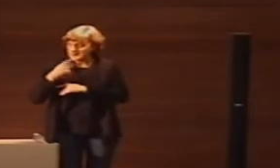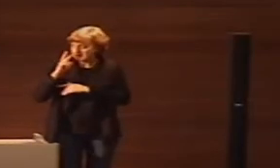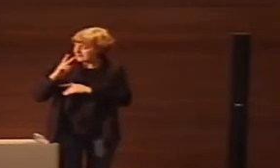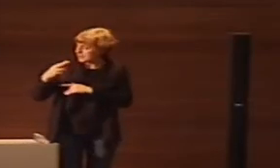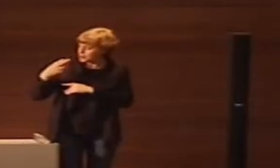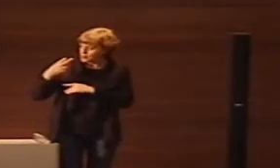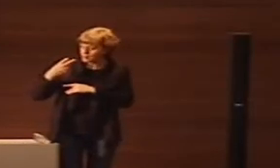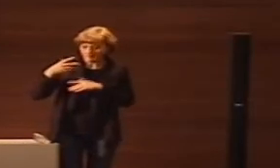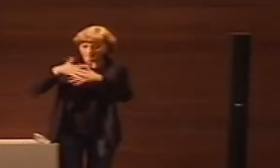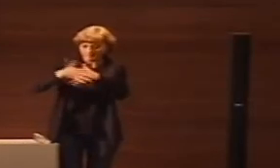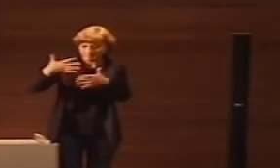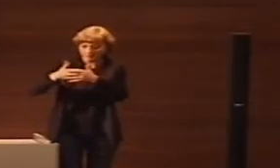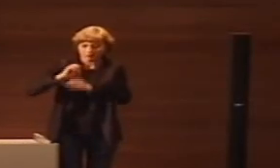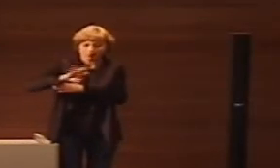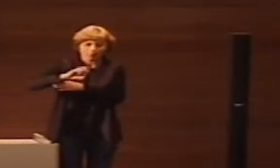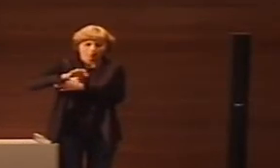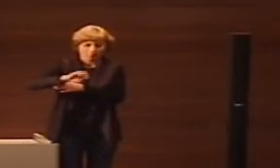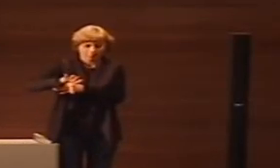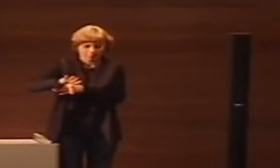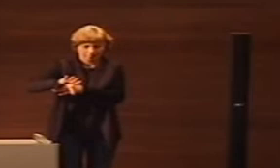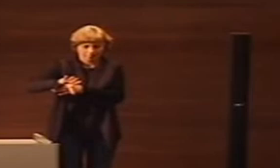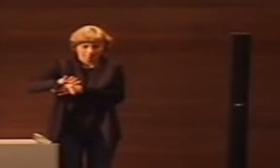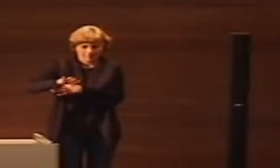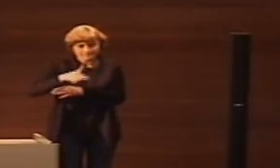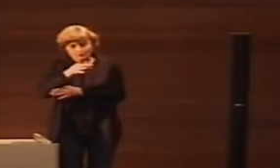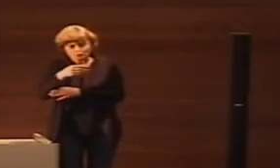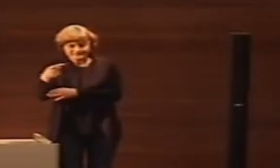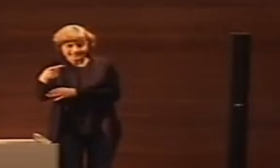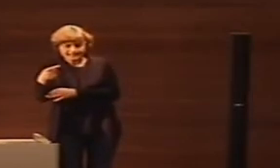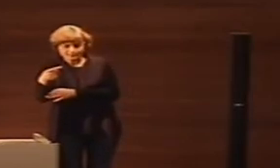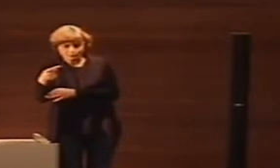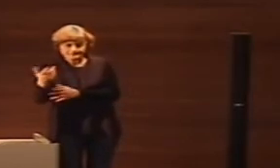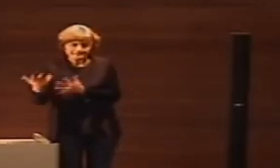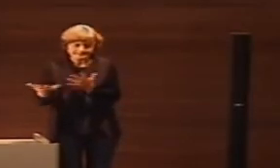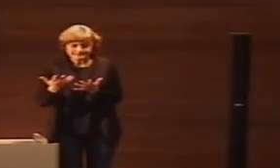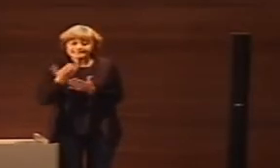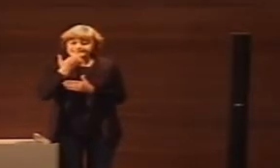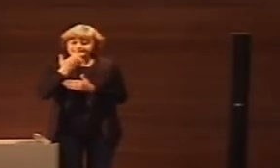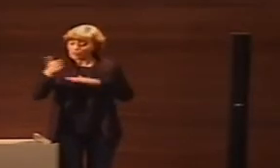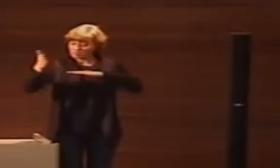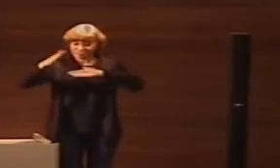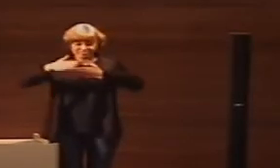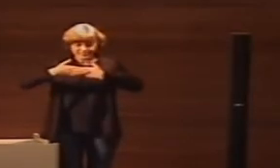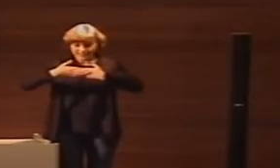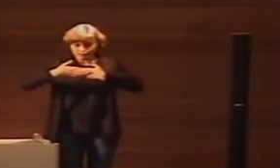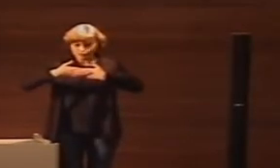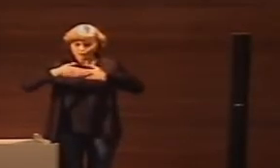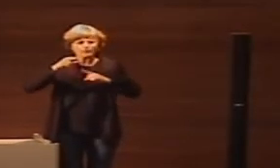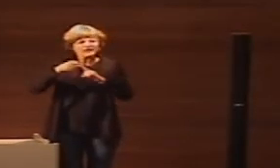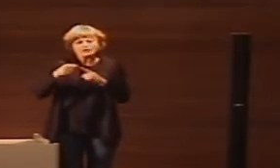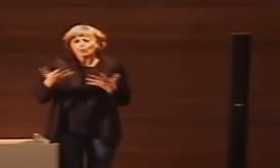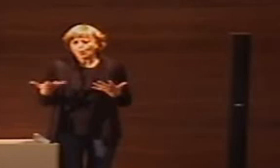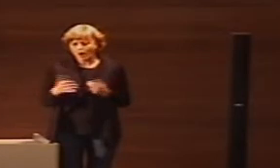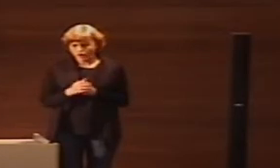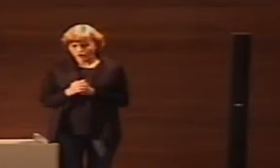contenedores, vertidos irregulares, etc., ¿no? Todo tiene sus pros y contras. Si cerramos los contenedores, ¿con qué finalidad lo hacemos?